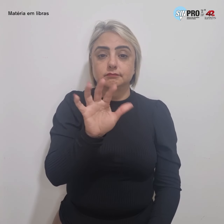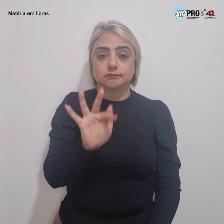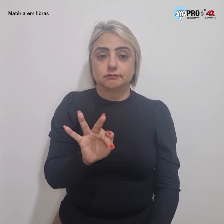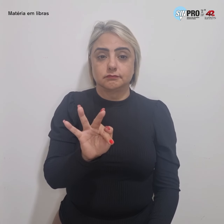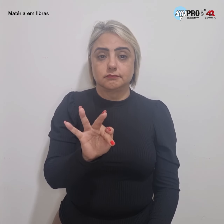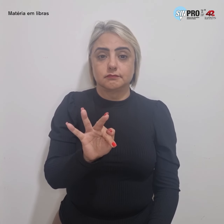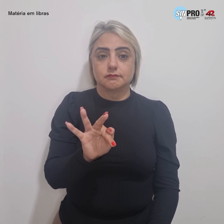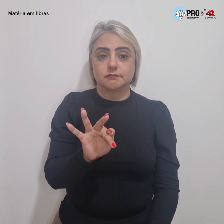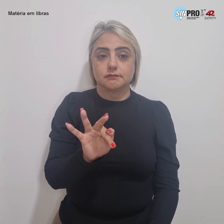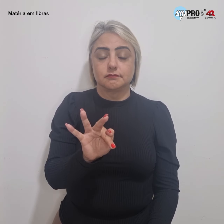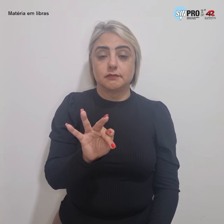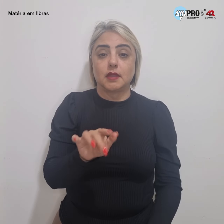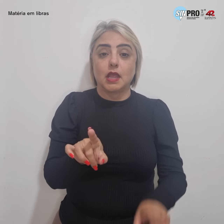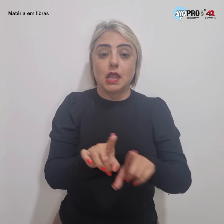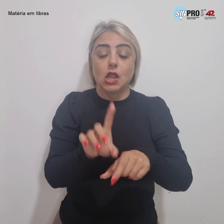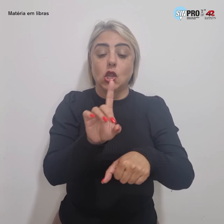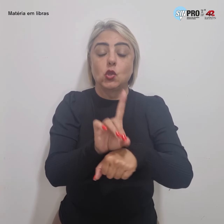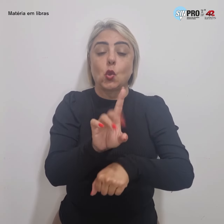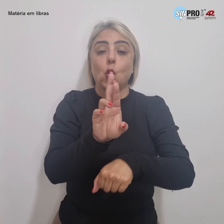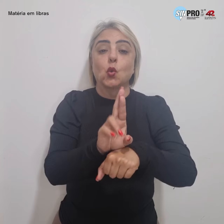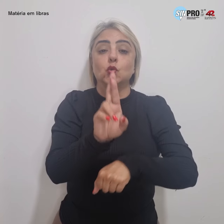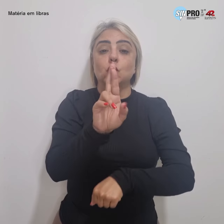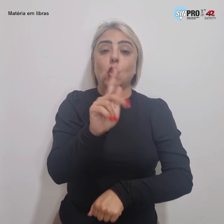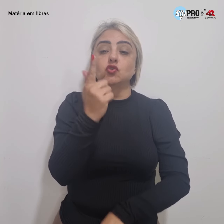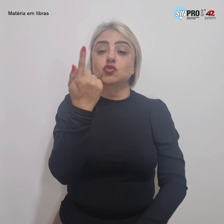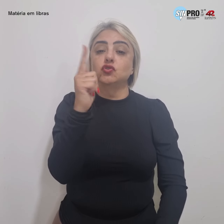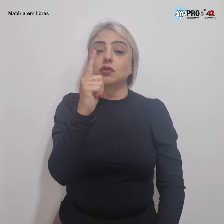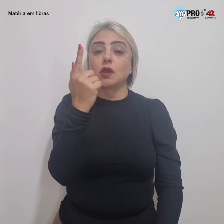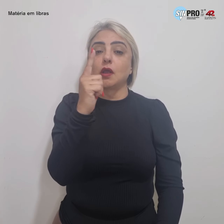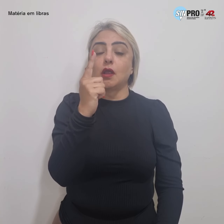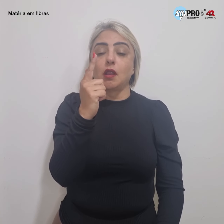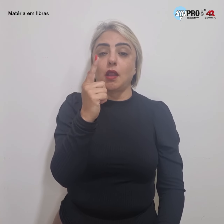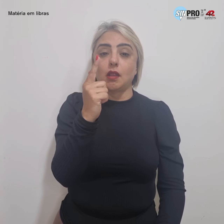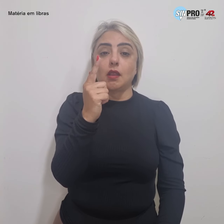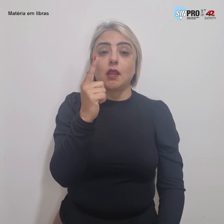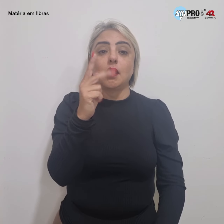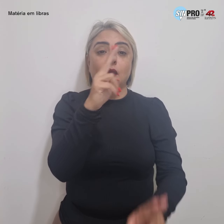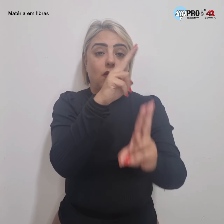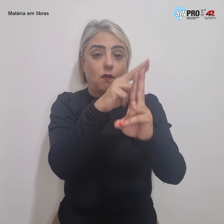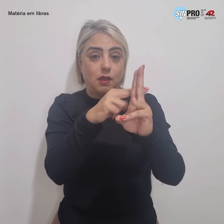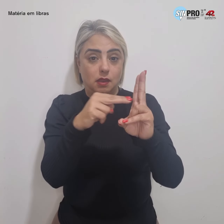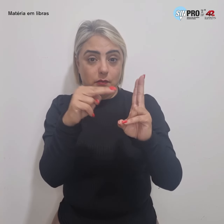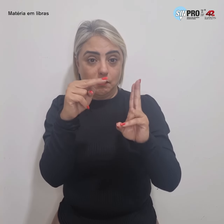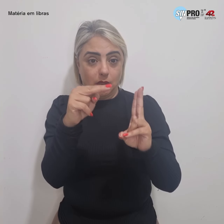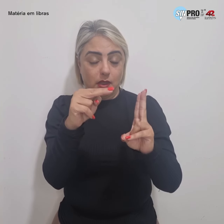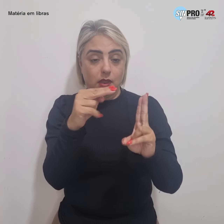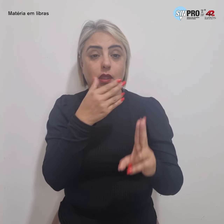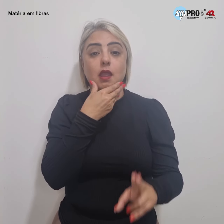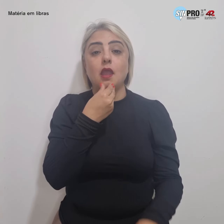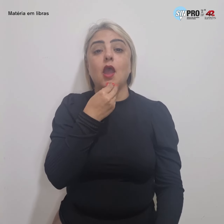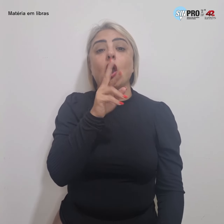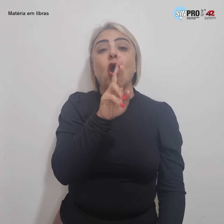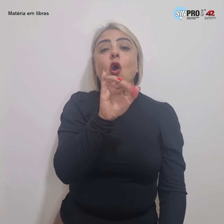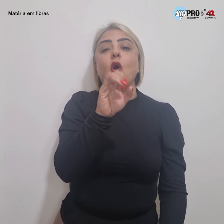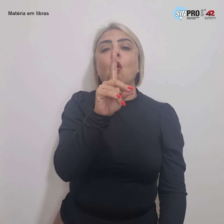Federal e doutor em Geografia pela Universidade de Brasília, Rodrigo Capelli